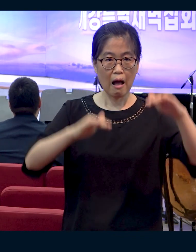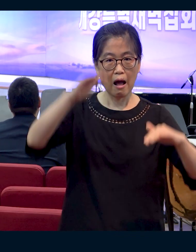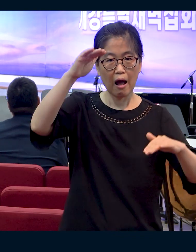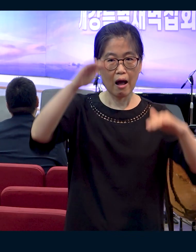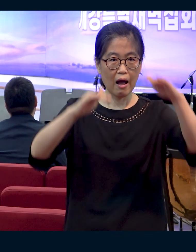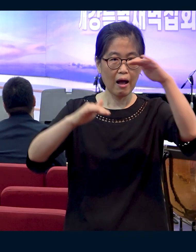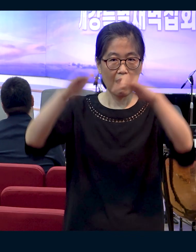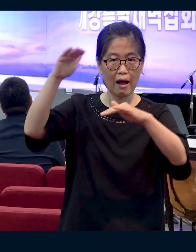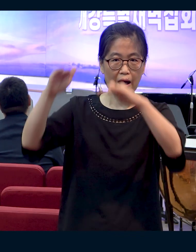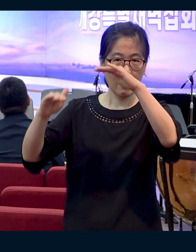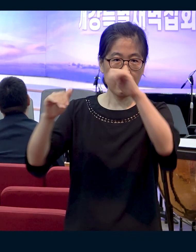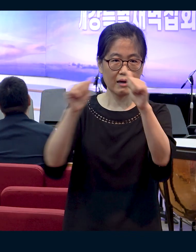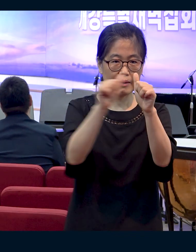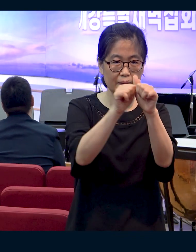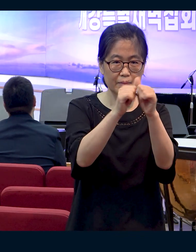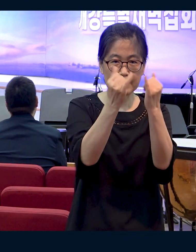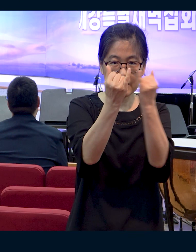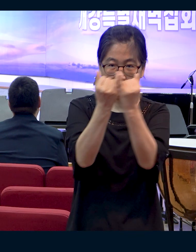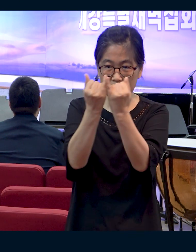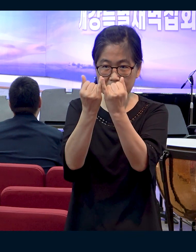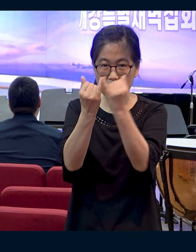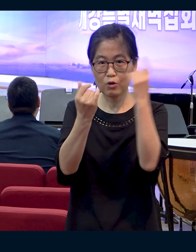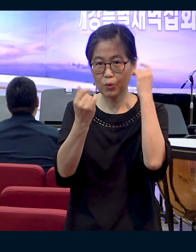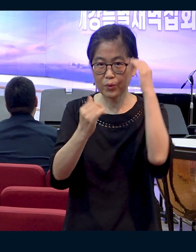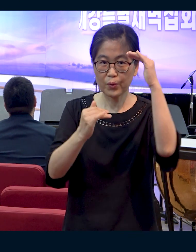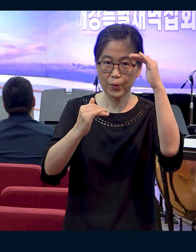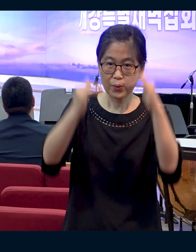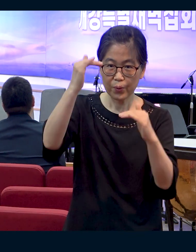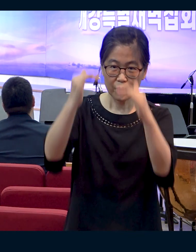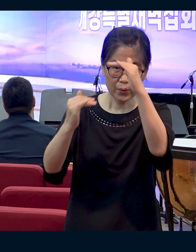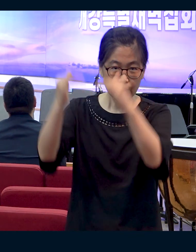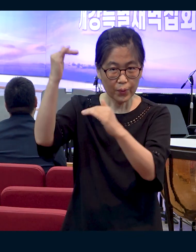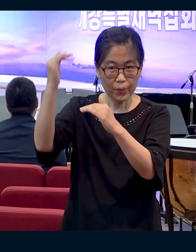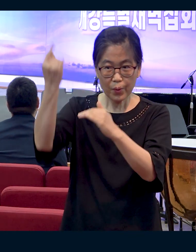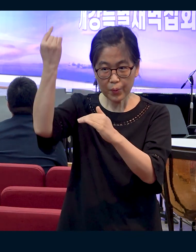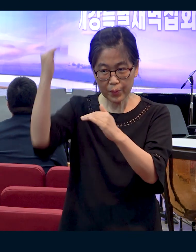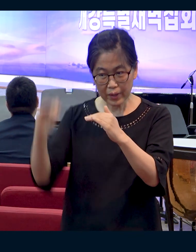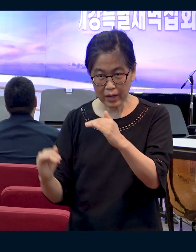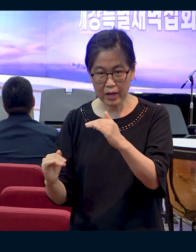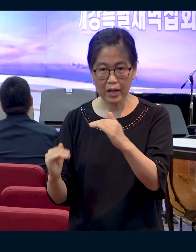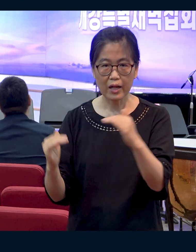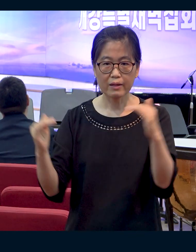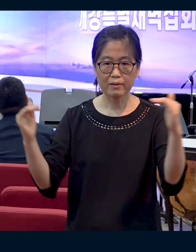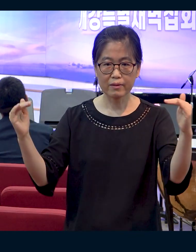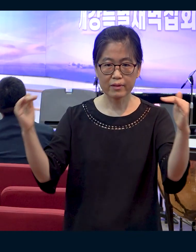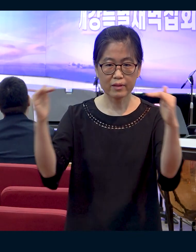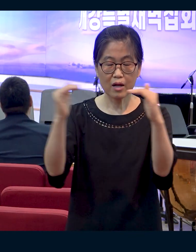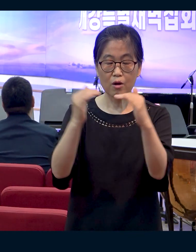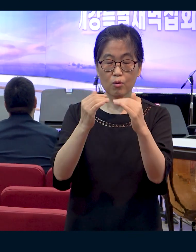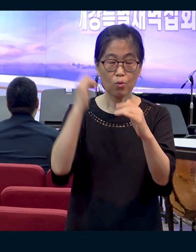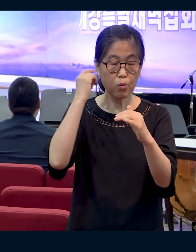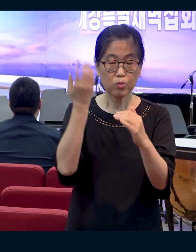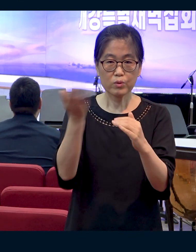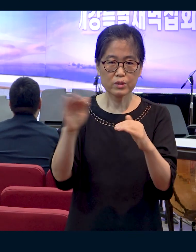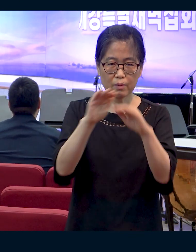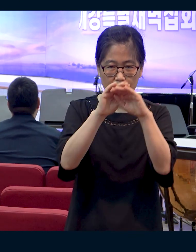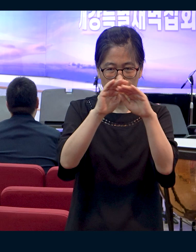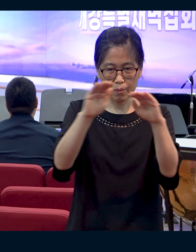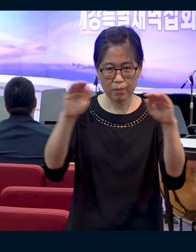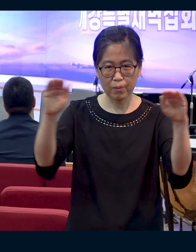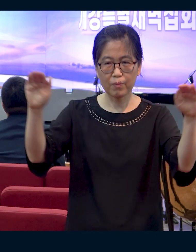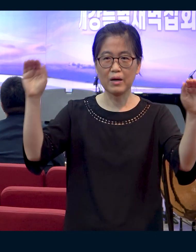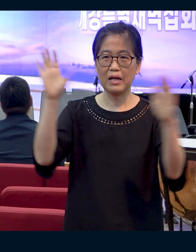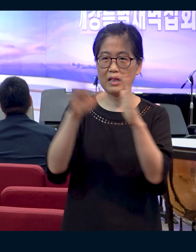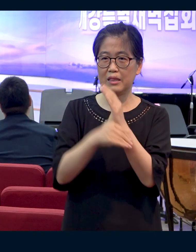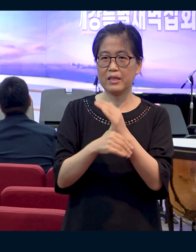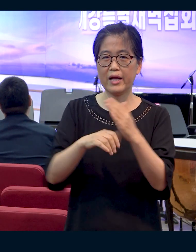파트가 다 달라요. 각자 자기 소리 낸다고요. 그런데 그게 딱 맞으면 뭐예요? 하모니가 기가